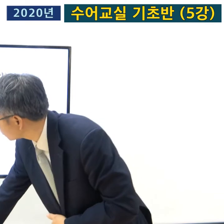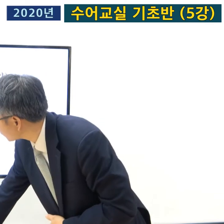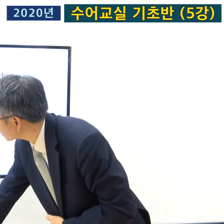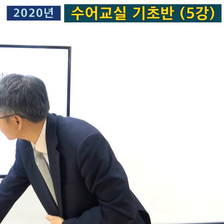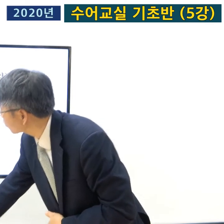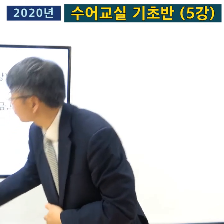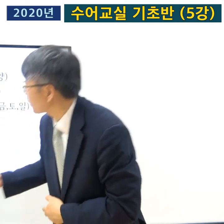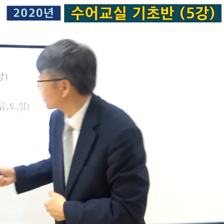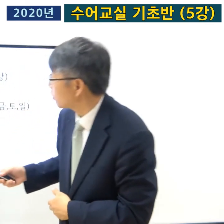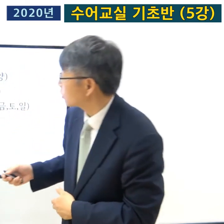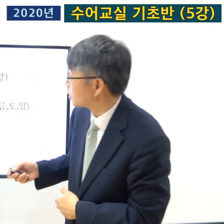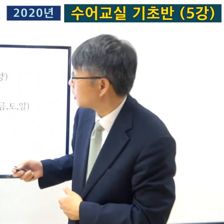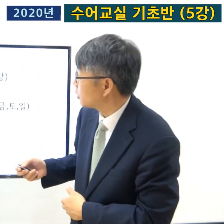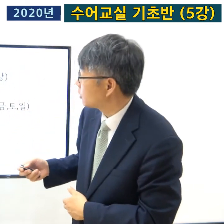똑같은 걸 두 번 했나요? 저희가